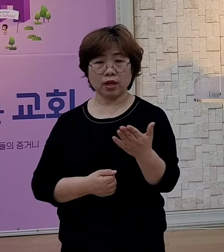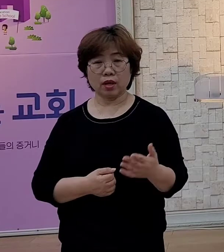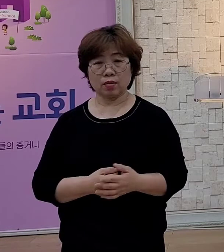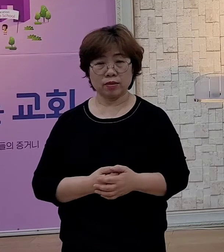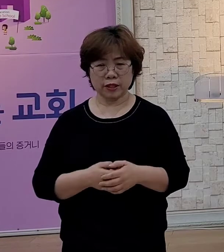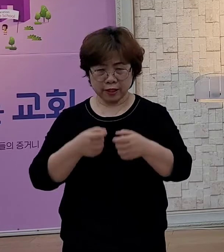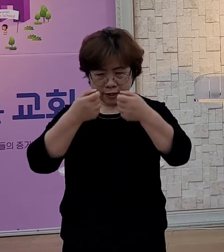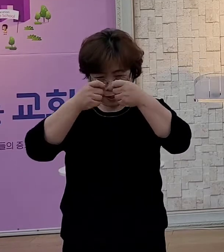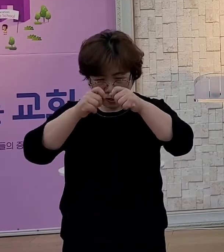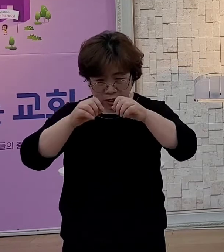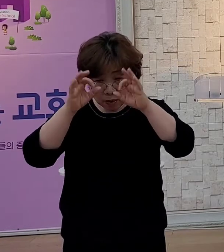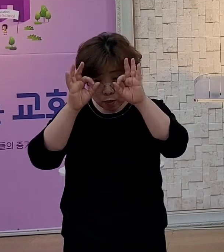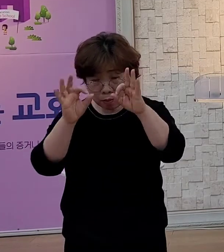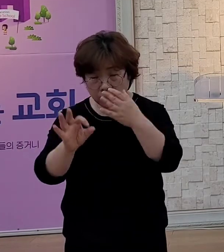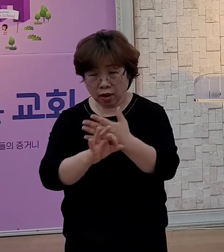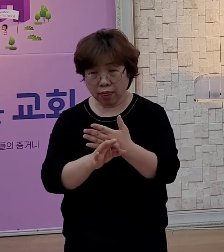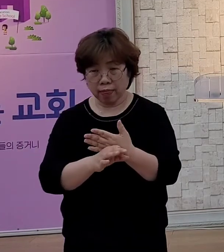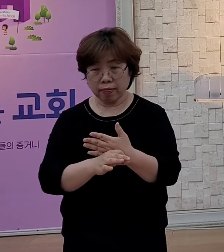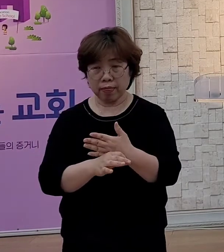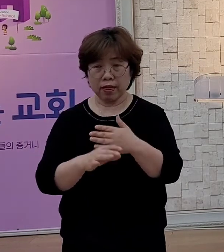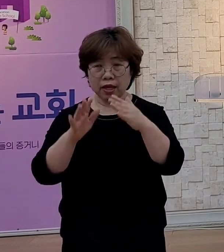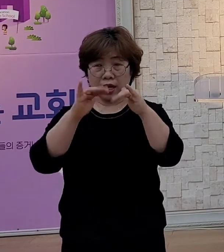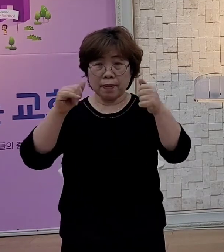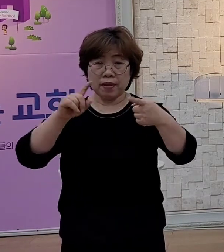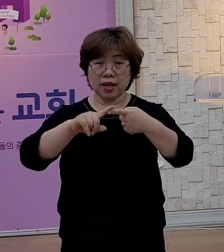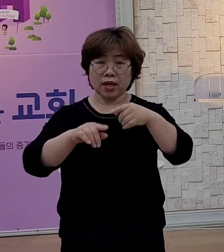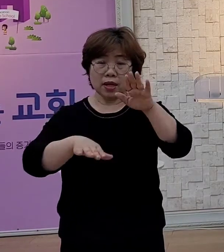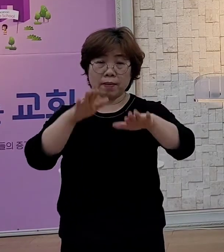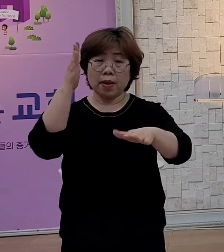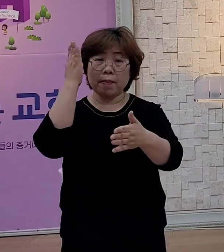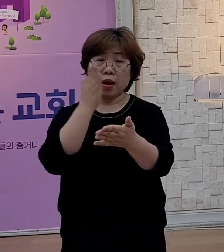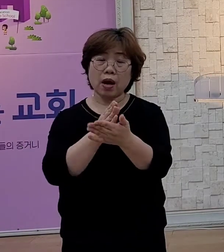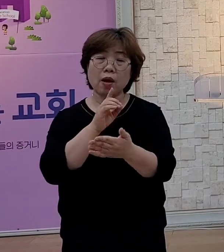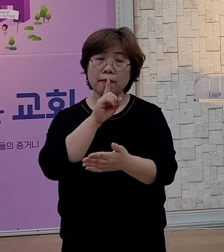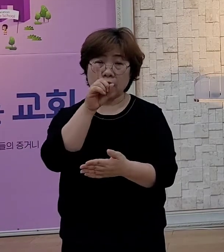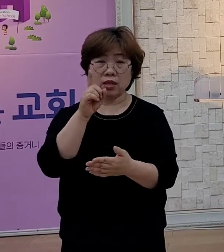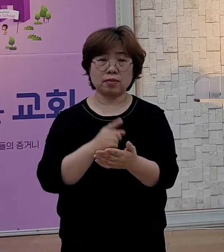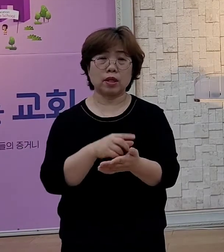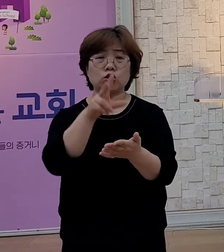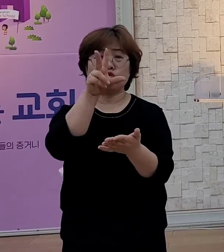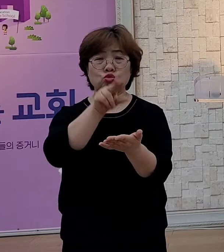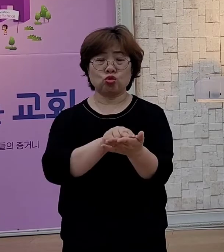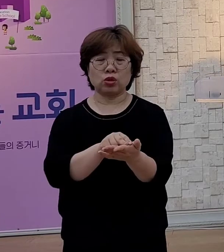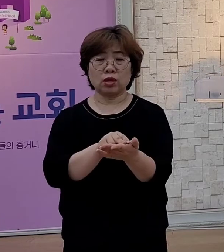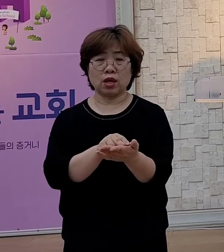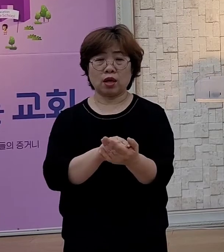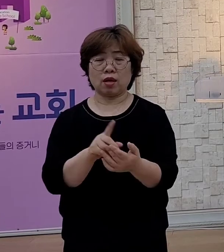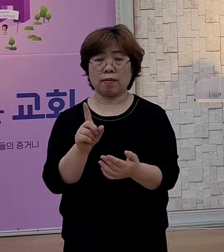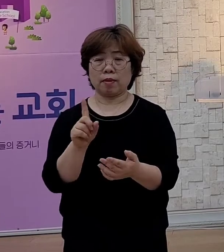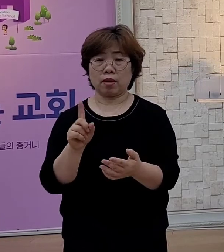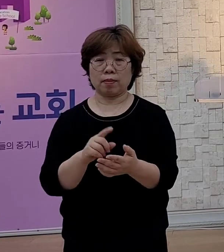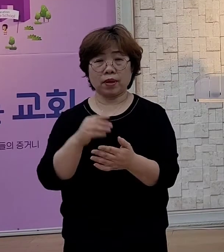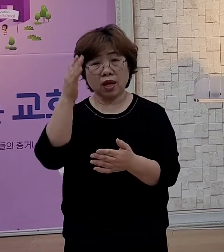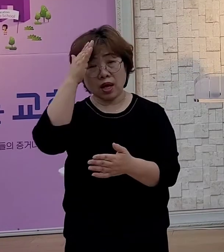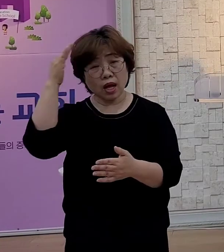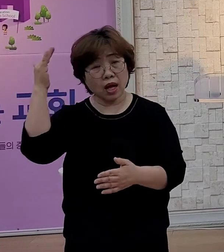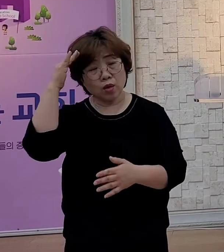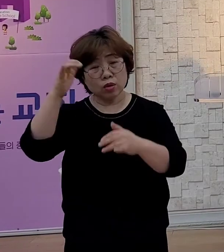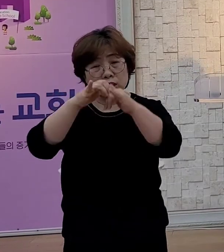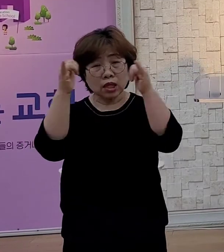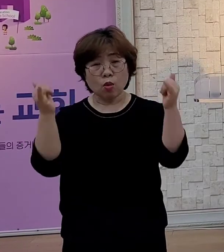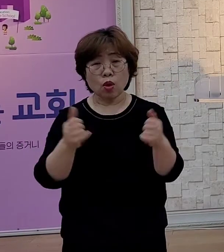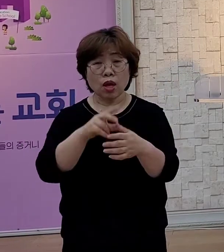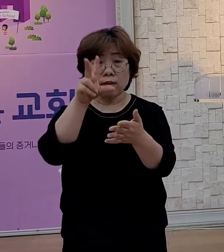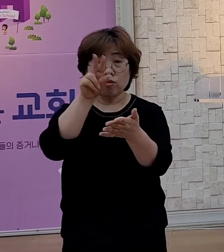보면요, 우리가 사람을 차별하지 말라고 말씀하신 이 문제가 이게 한국 사회의 문제도